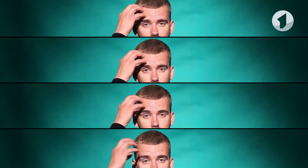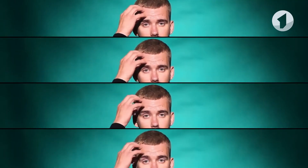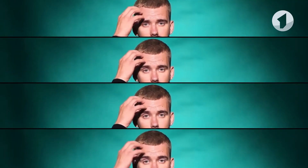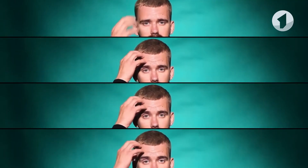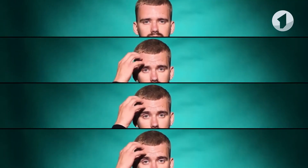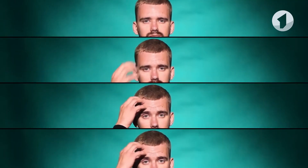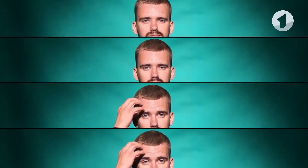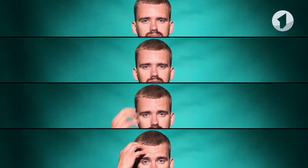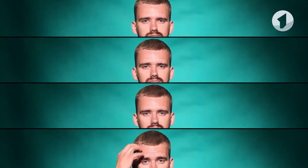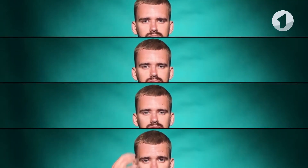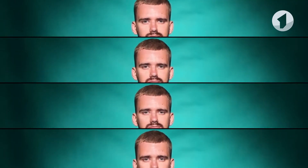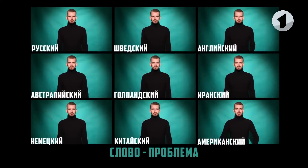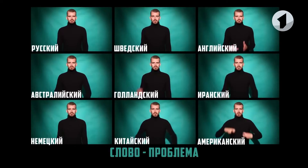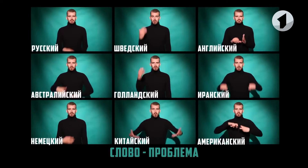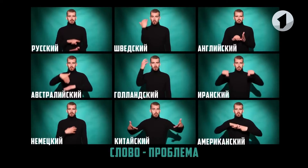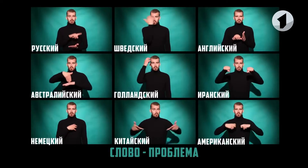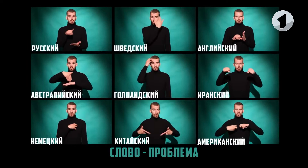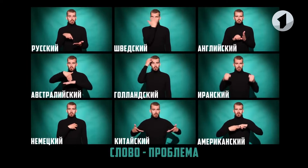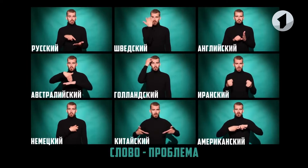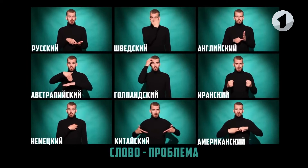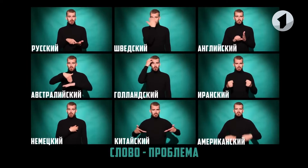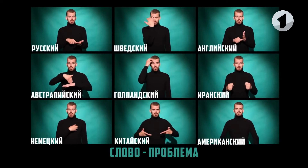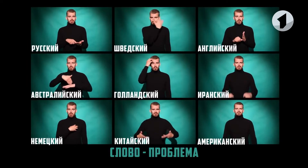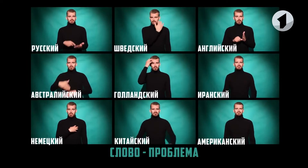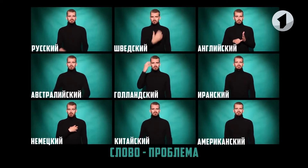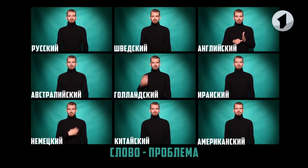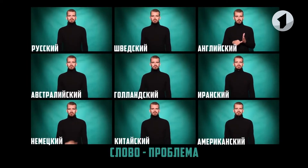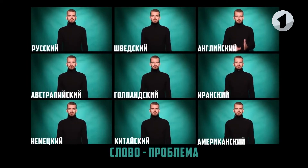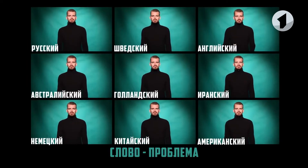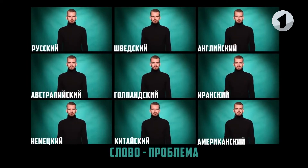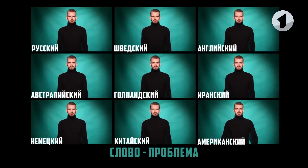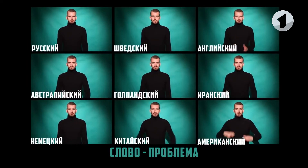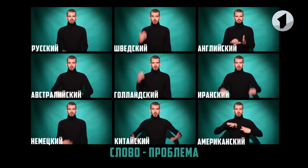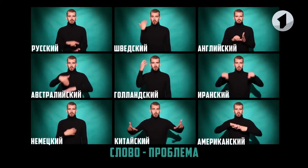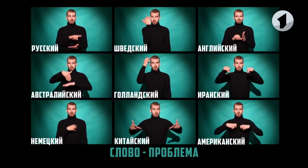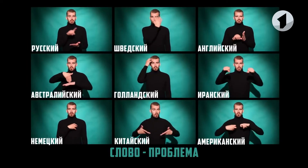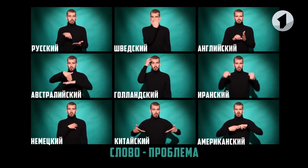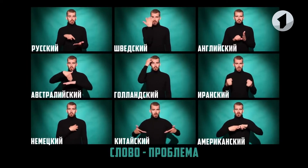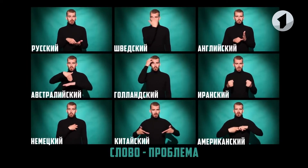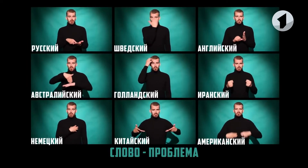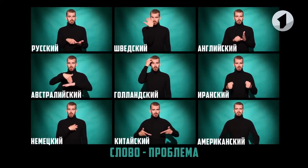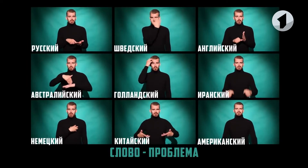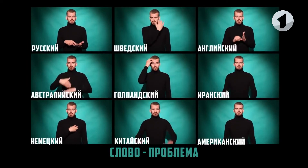Существуют национальные жестовые языки. Русский, английский, немецкий и так далее. И они значительно отличаются друг от